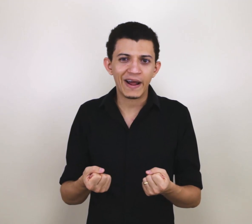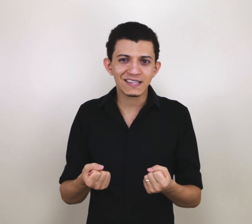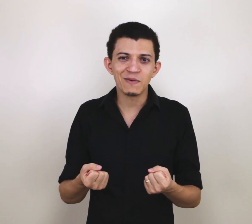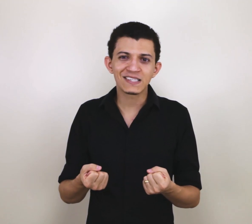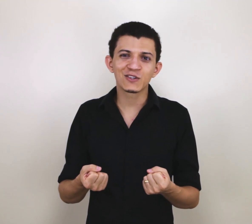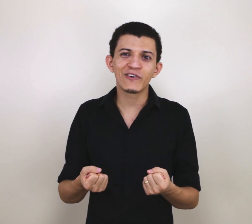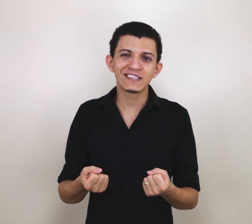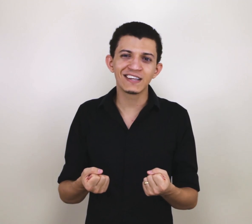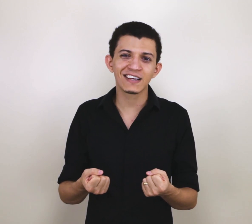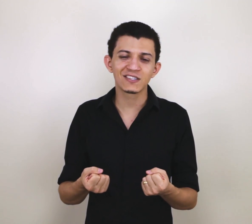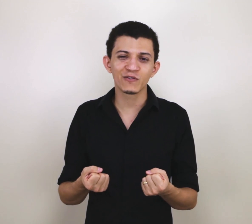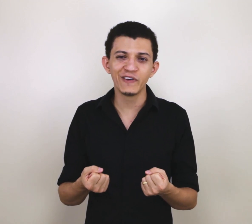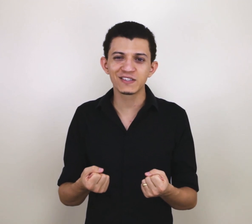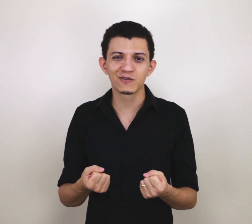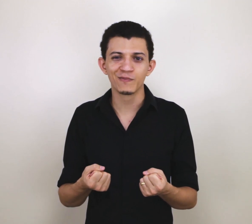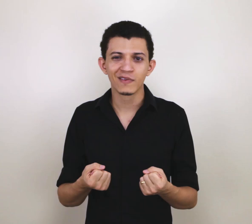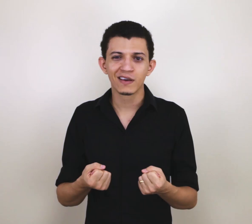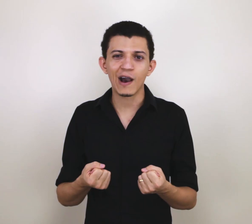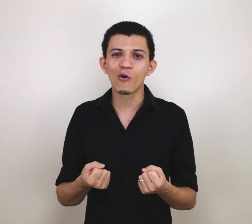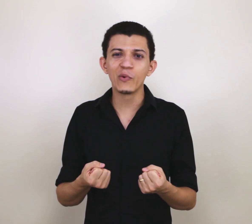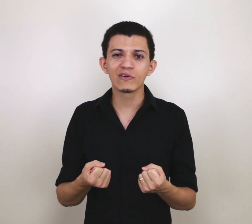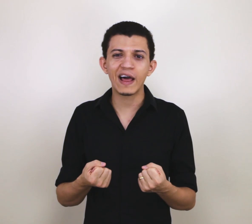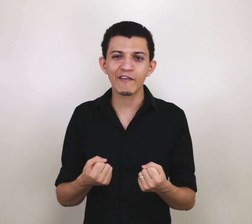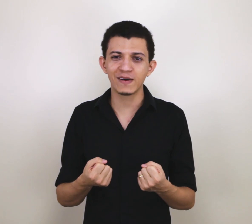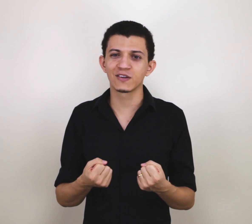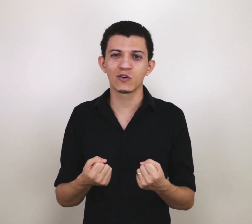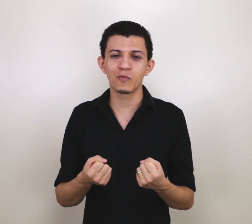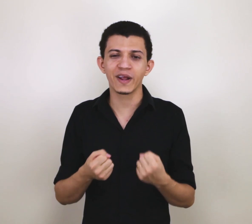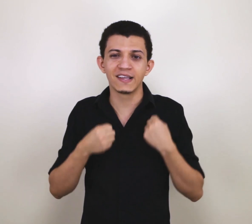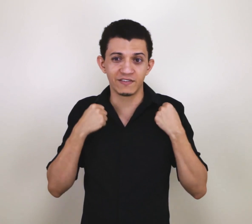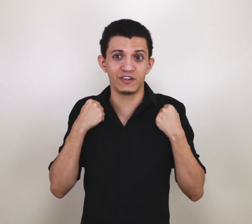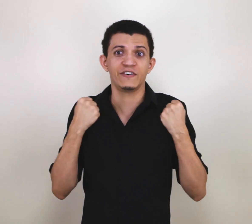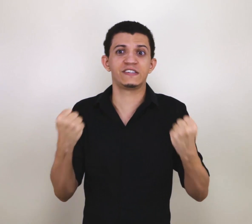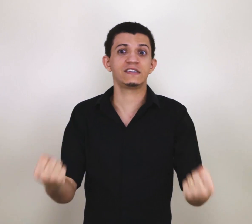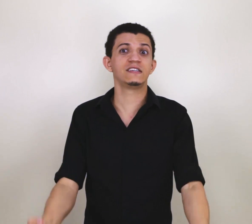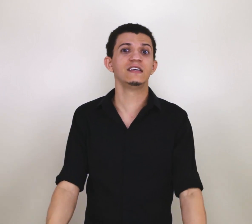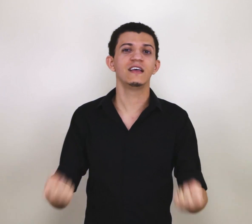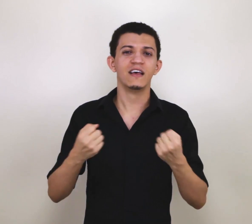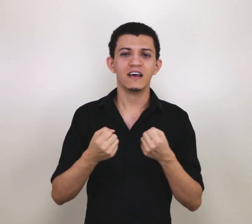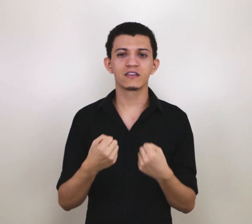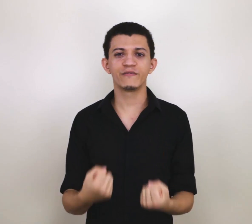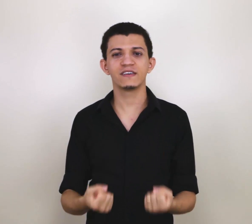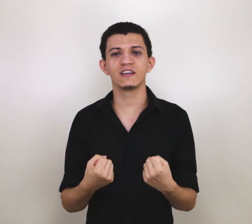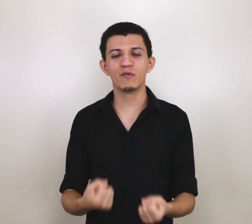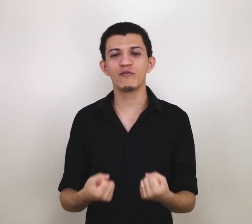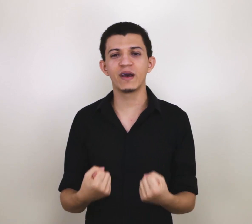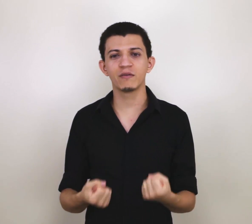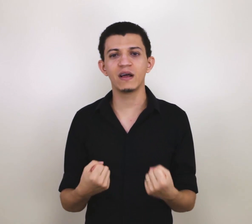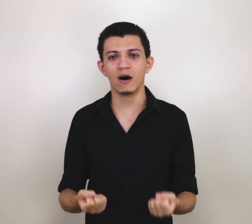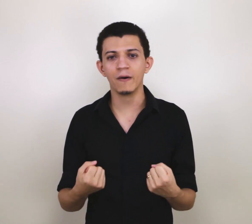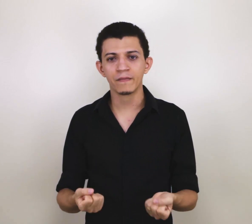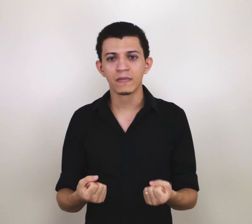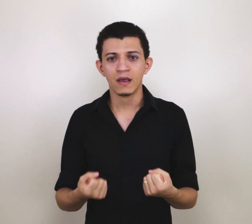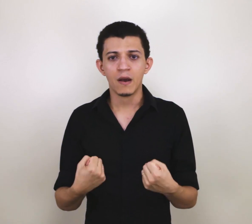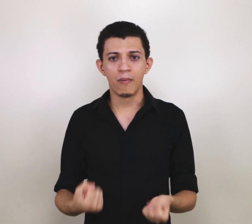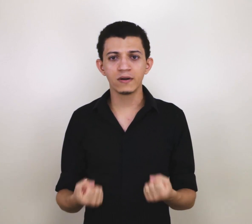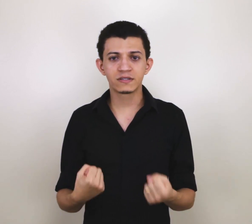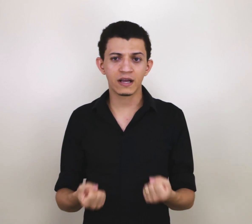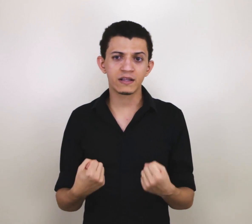Parece mais que eu estou fazendo exercício físico, que é algo muito leve, mas que eu estou com preguiça. Em vez de fazer assim, eu estou fazendo um movimento menor. Pode também